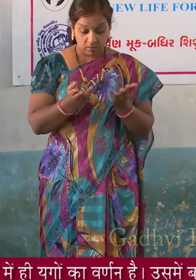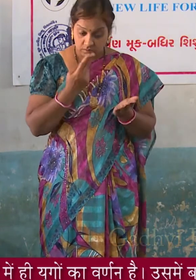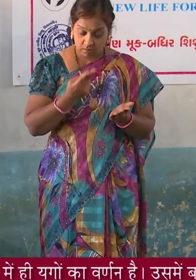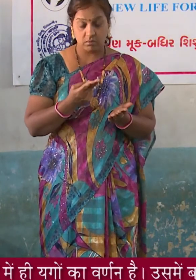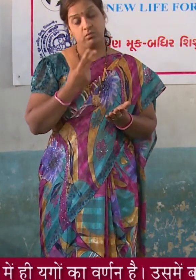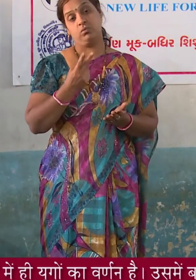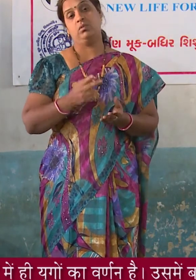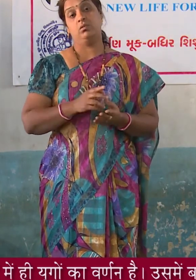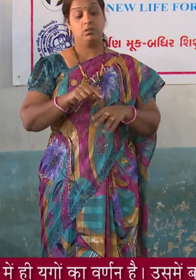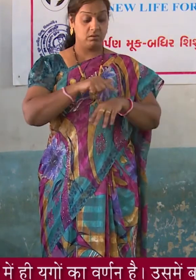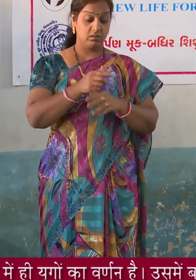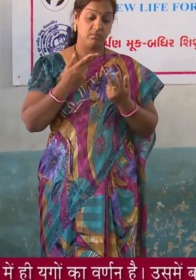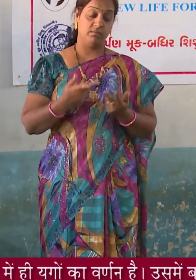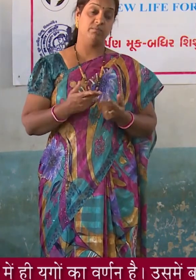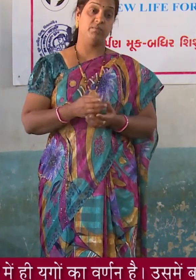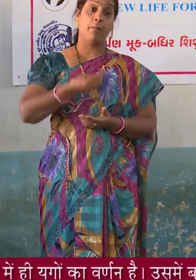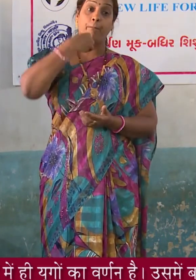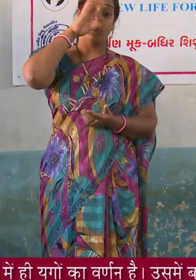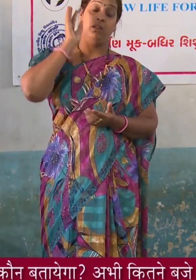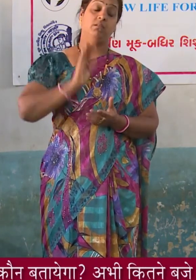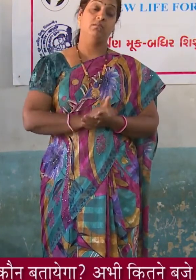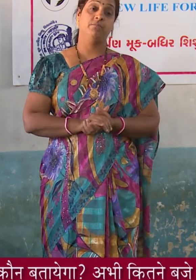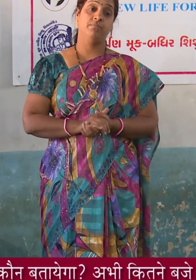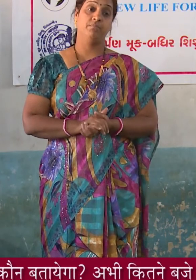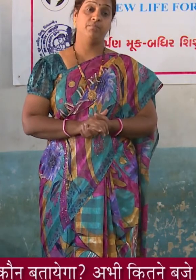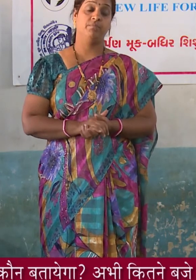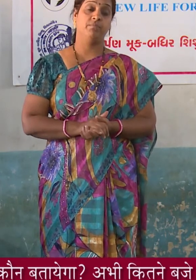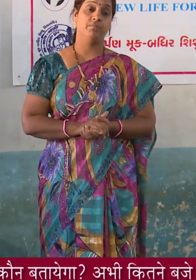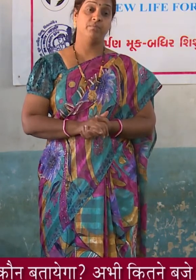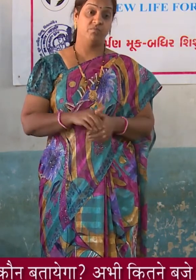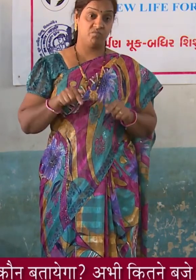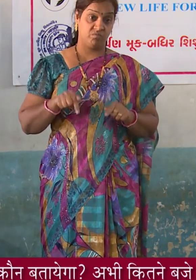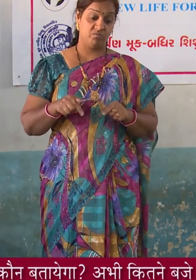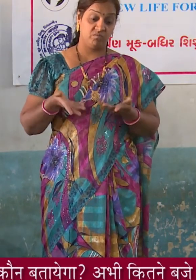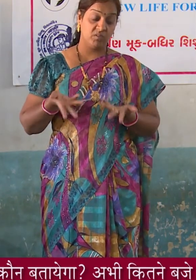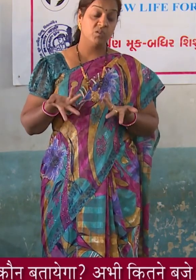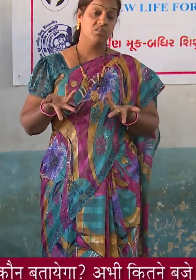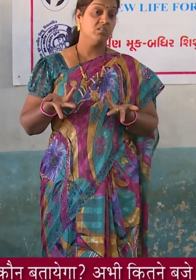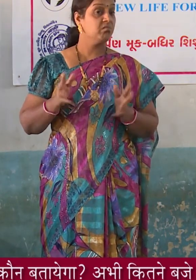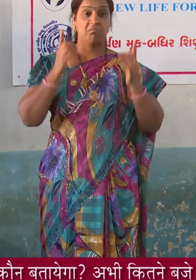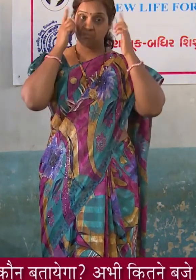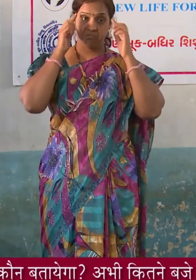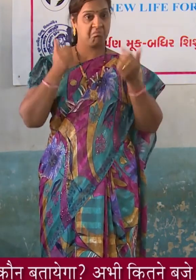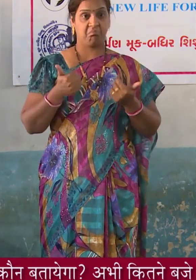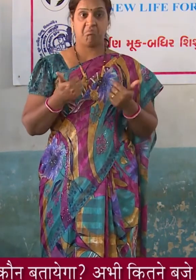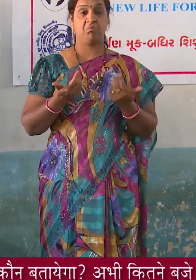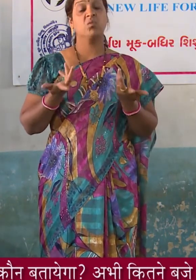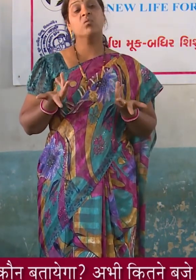लेकिन ये भी उसमें बताया तो गया है, लेकिन इस समय कौन सा समय है वो कौन